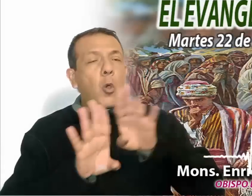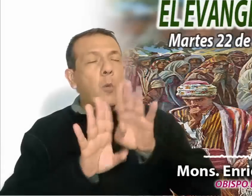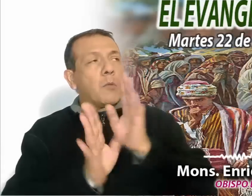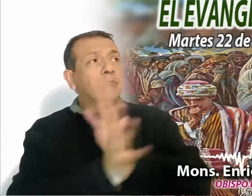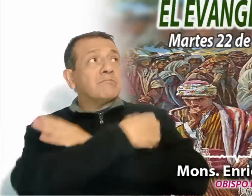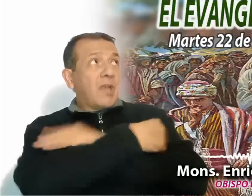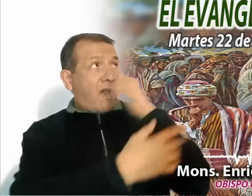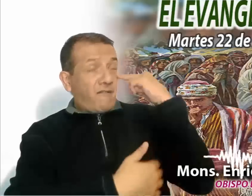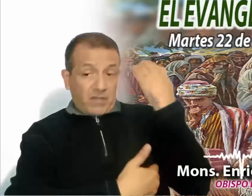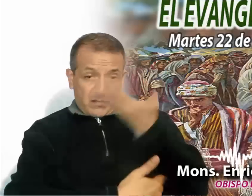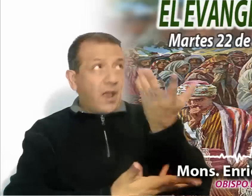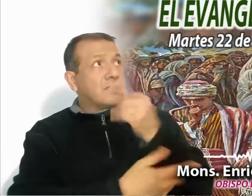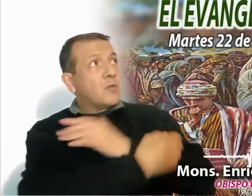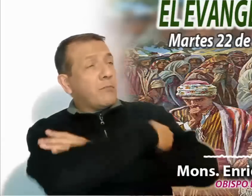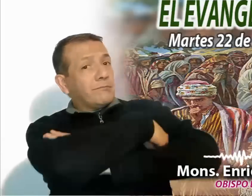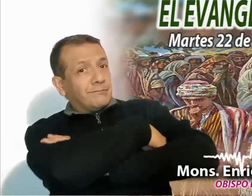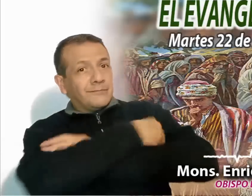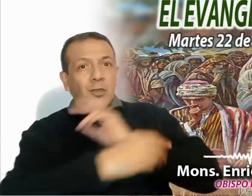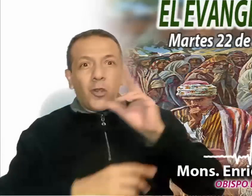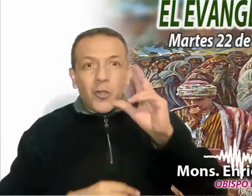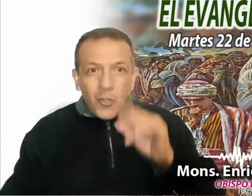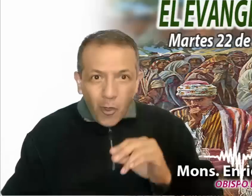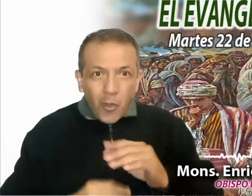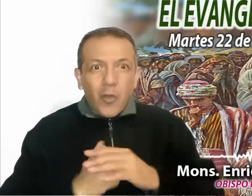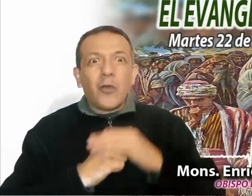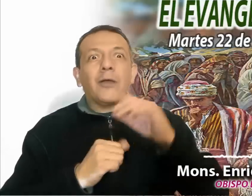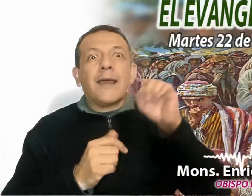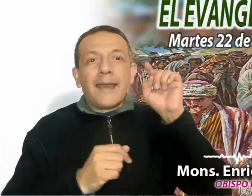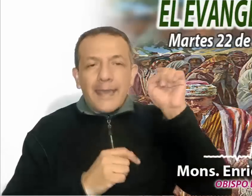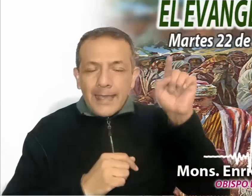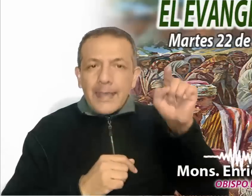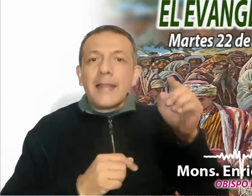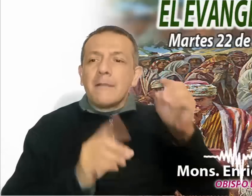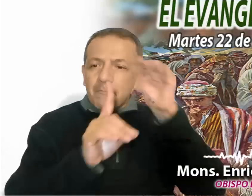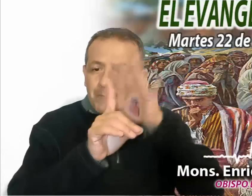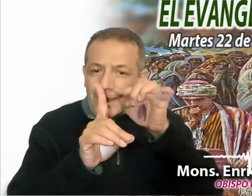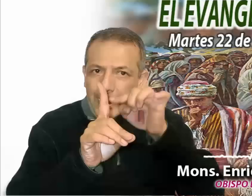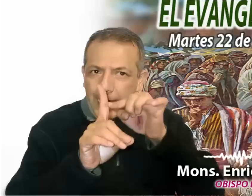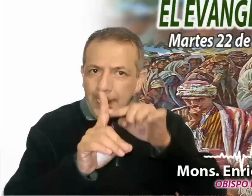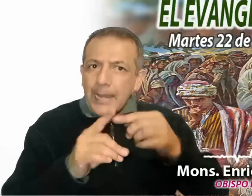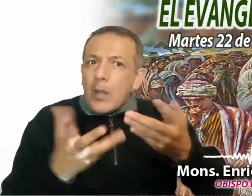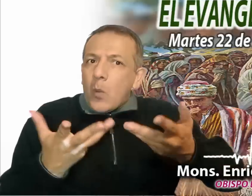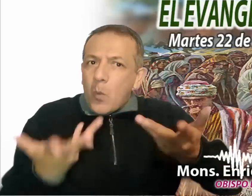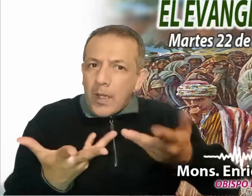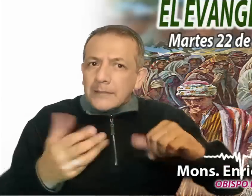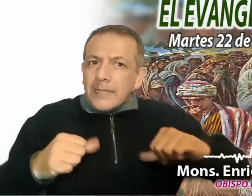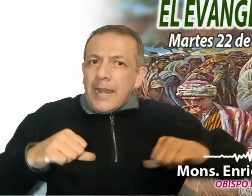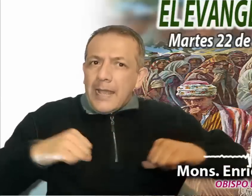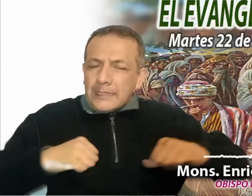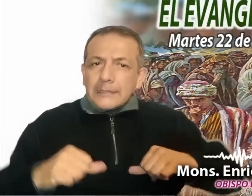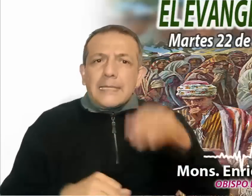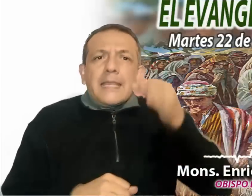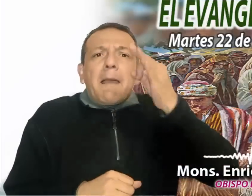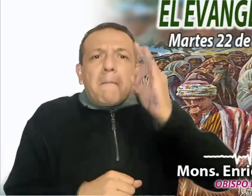de brazos esperando todo de la providencia, sino en el actuar comprometido, reconociendo